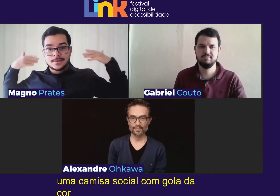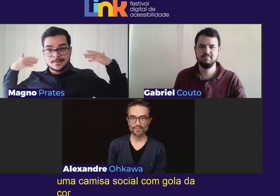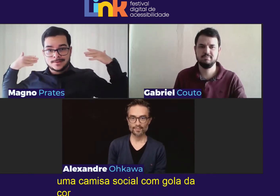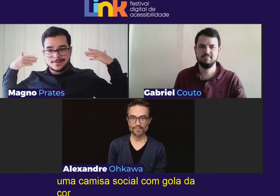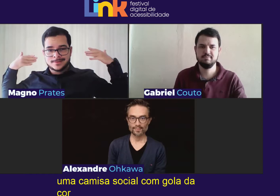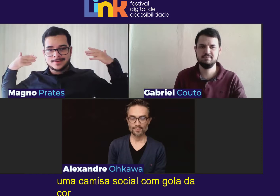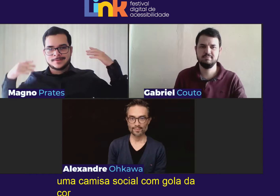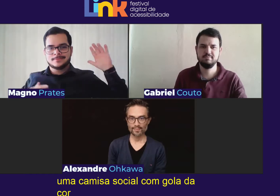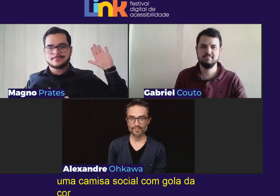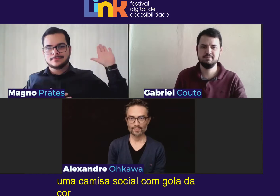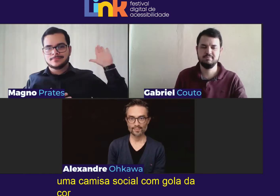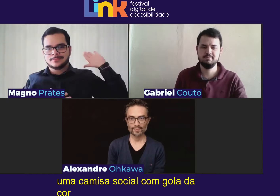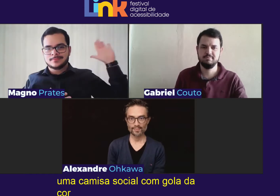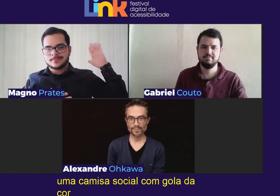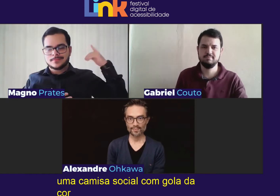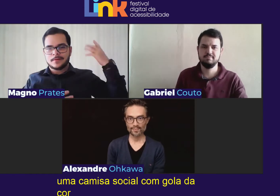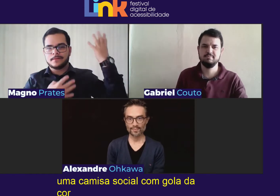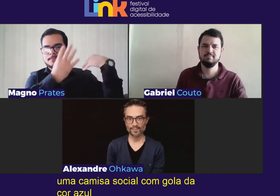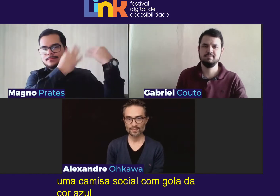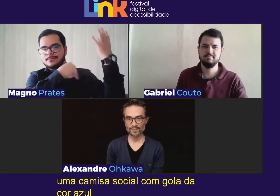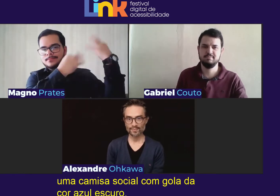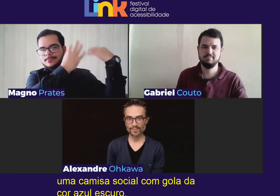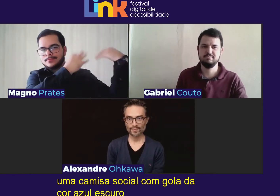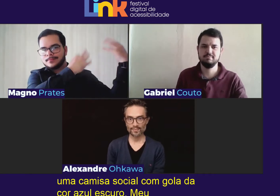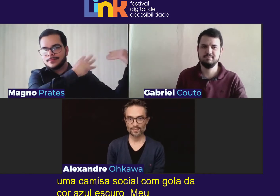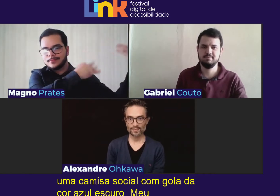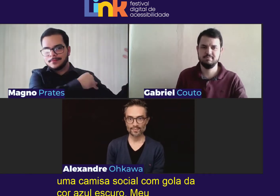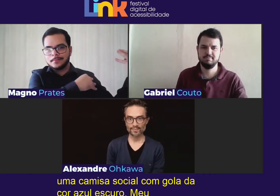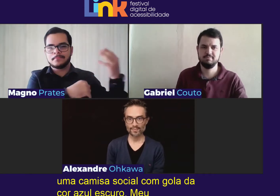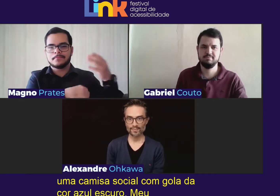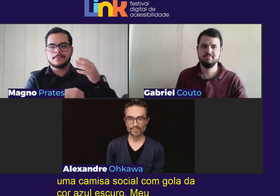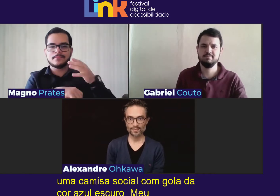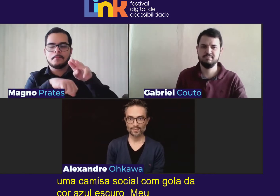O meu fundo é uma parede com listras.